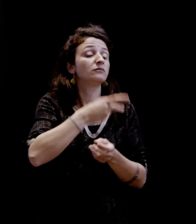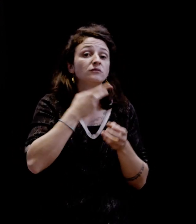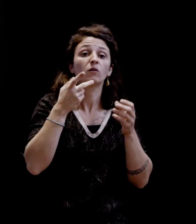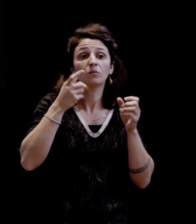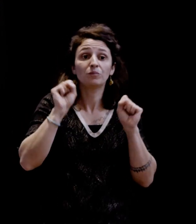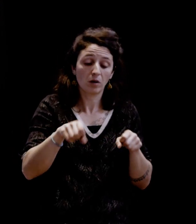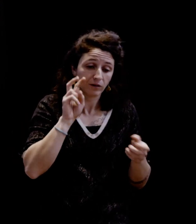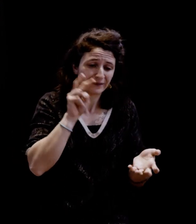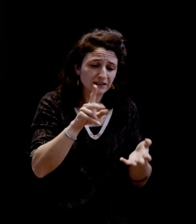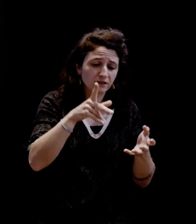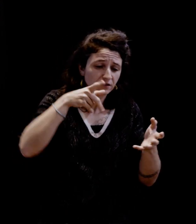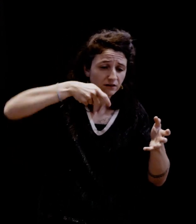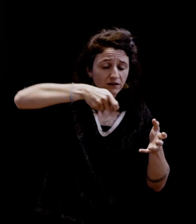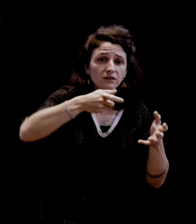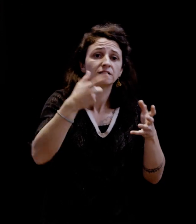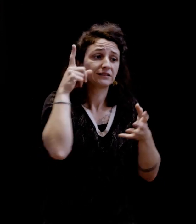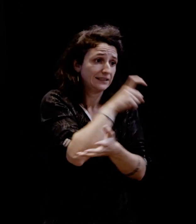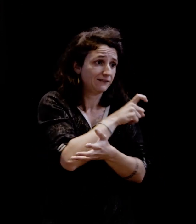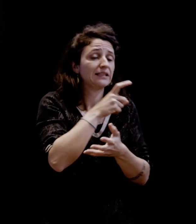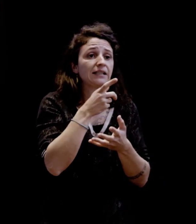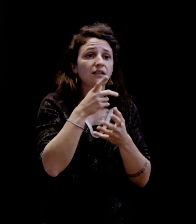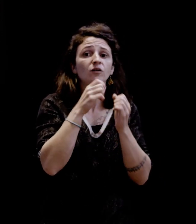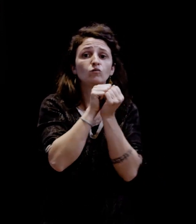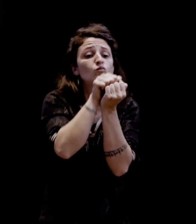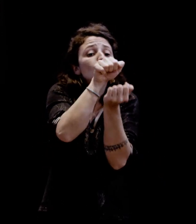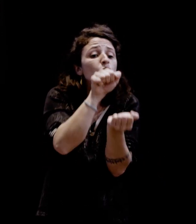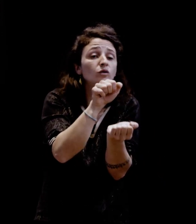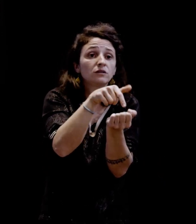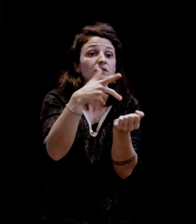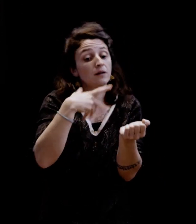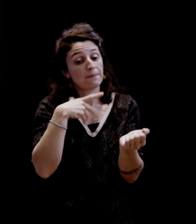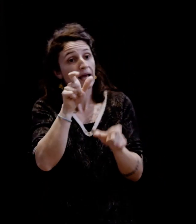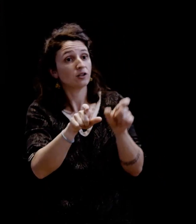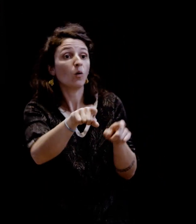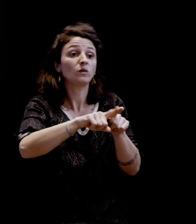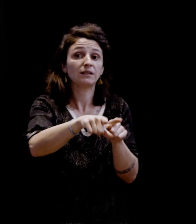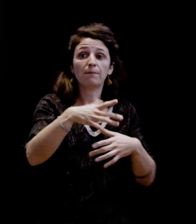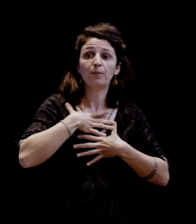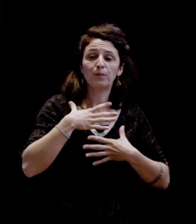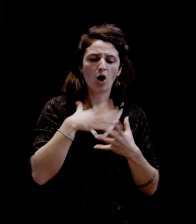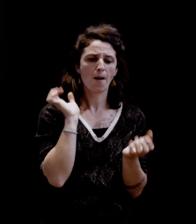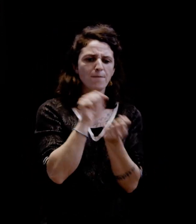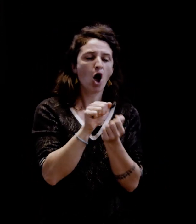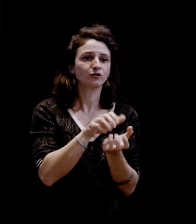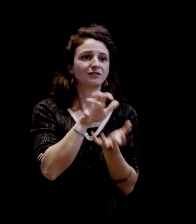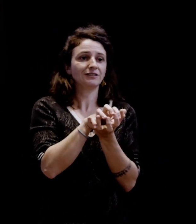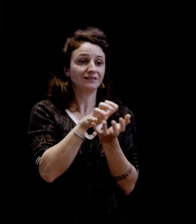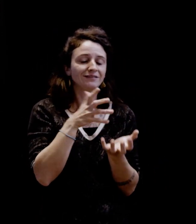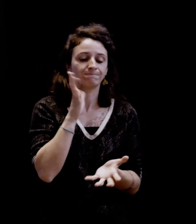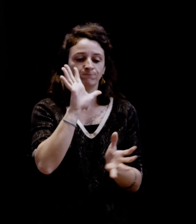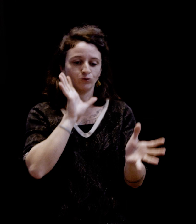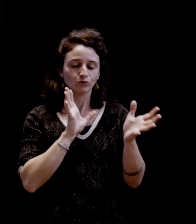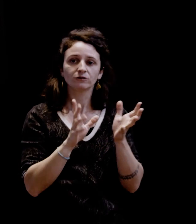corps, même les plus cracras, ça les dérange pas. Mais rentrer dans la bouche pour mettre, peut-être parce qu'ils ont peur de se faire mordre, peut-être parce que c'est un endroit qui est vraiment très à